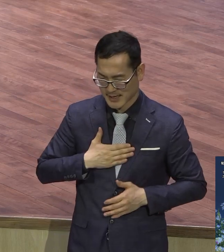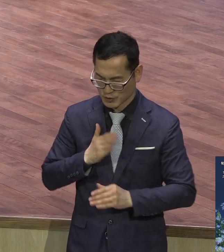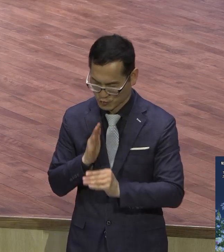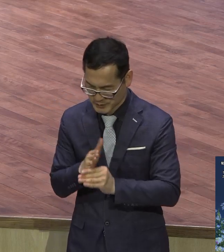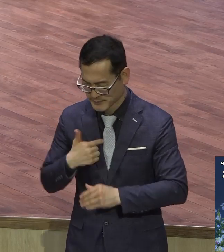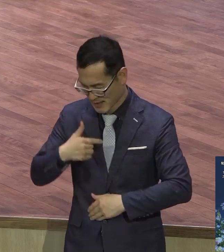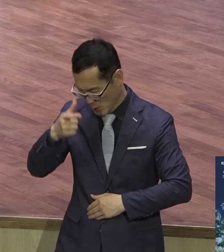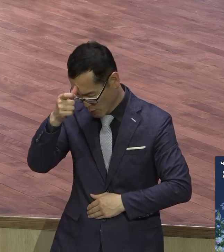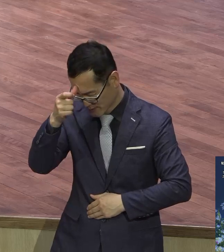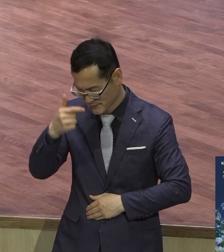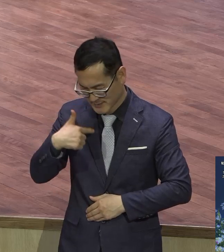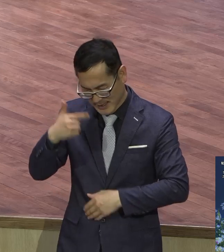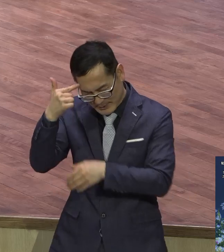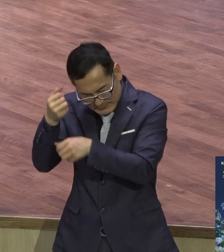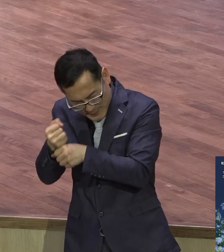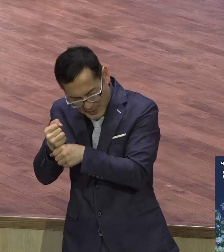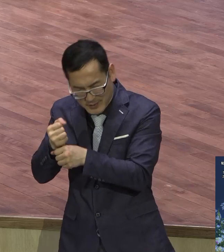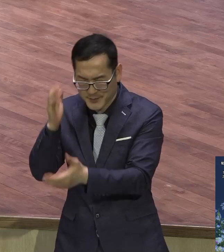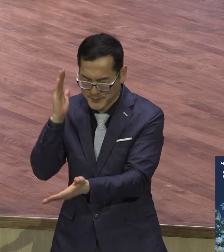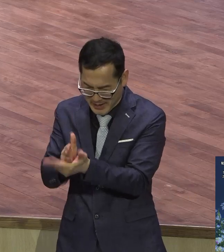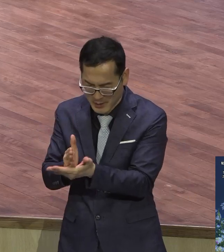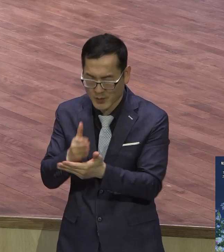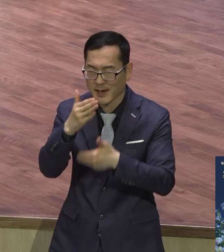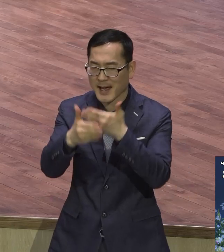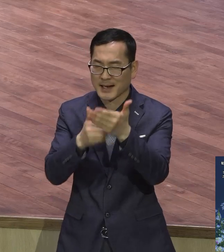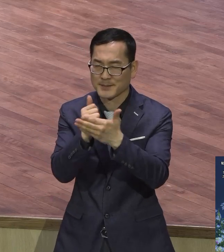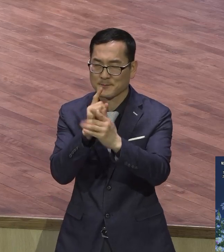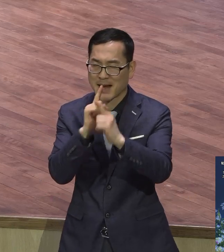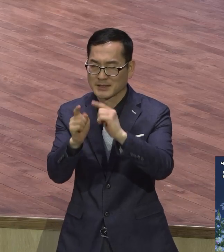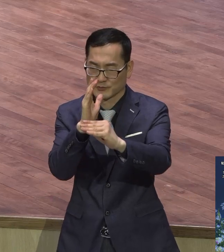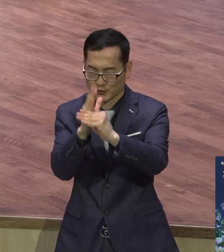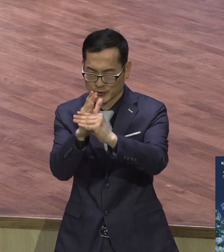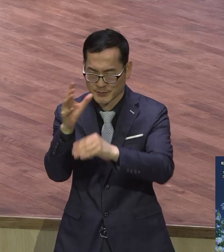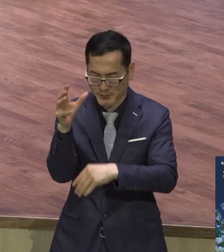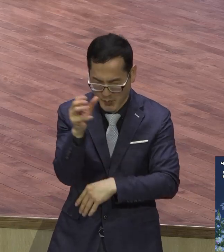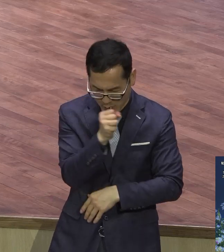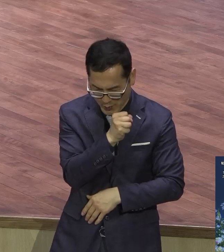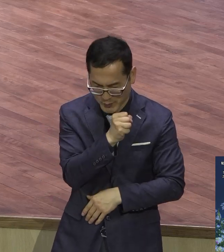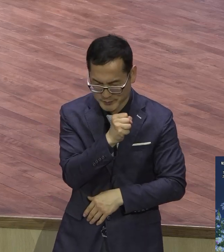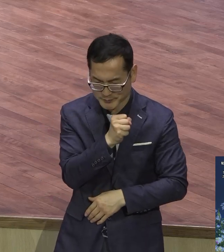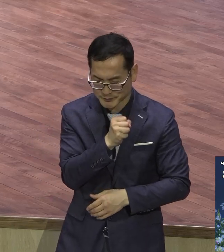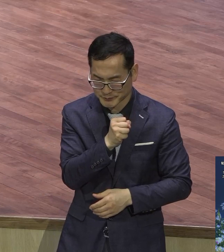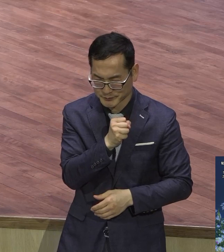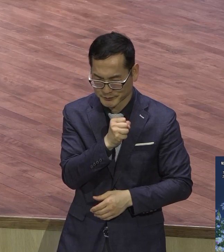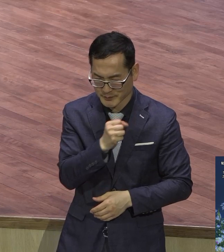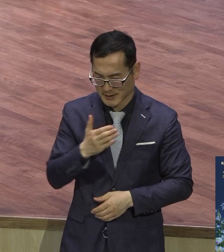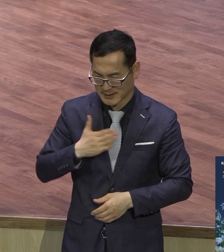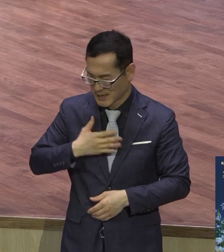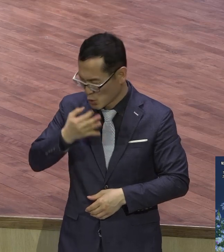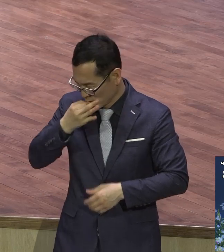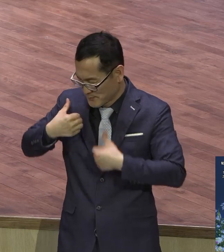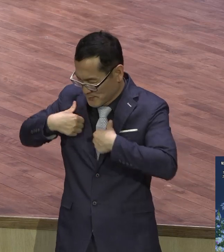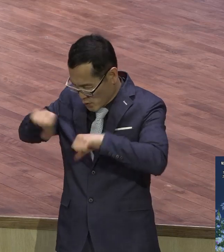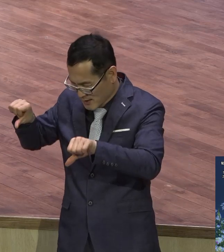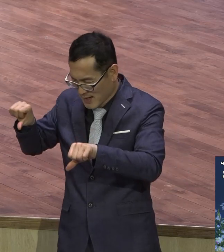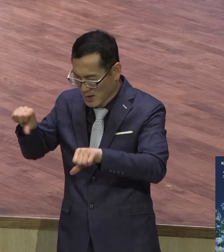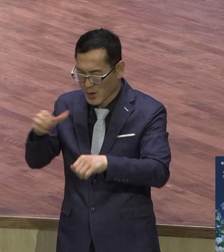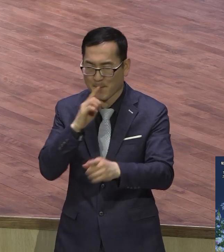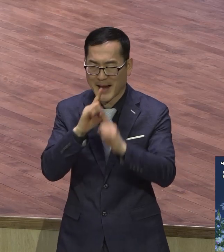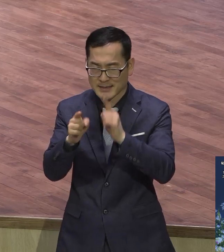고정관념이 아니라 하나님의 말씀을 중심에서 말씀을 적용하면서 나를 내려놓고 말씀